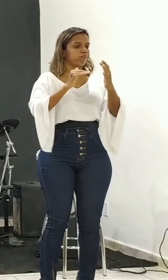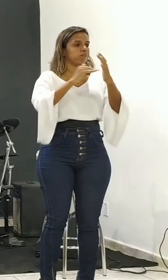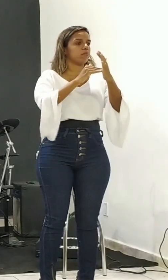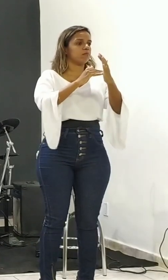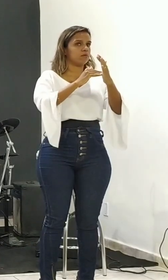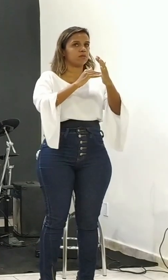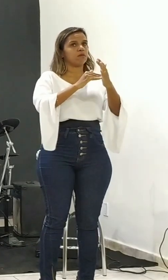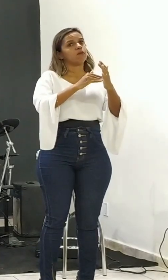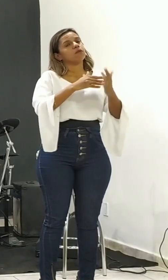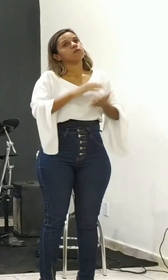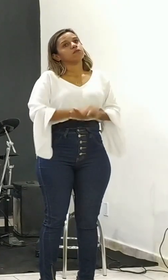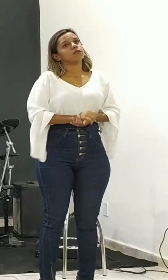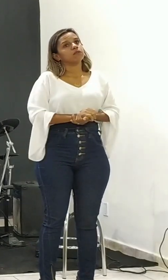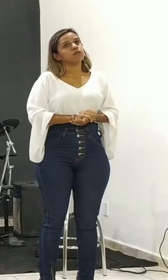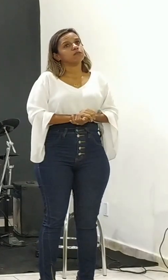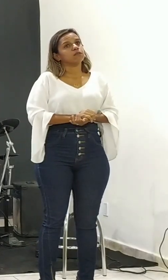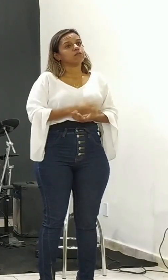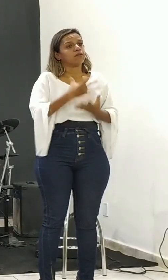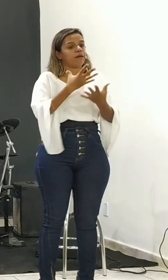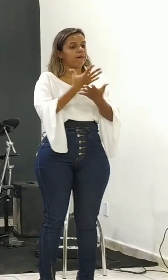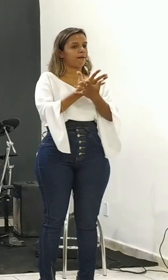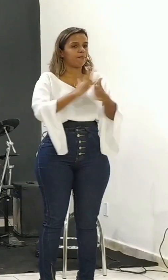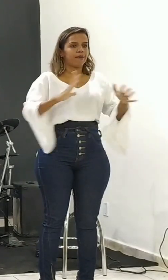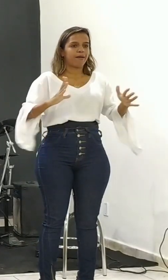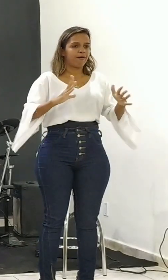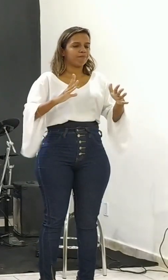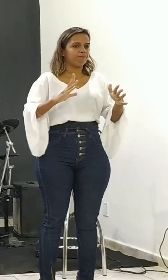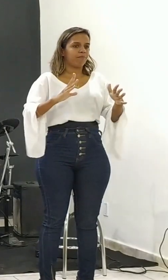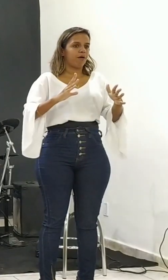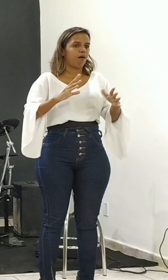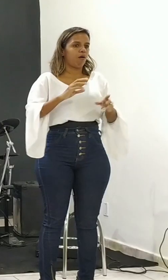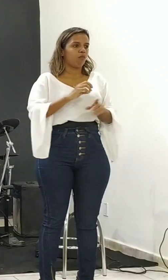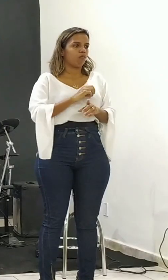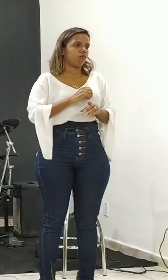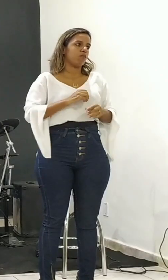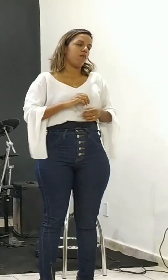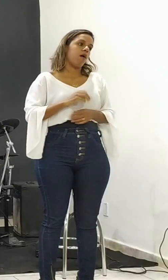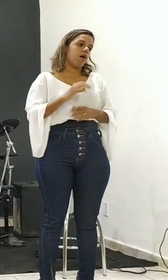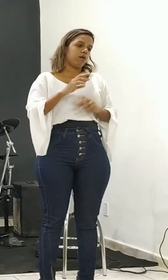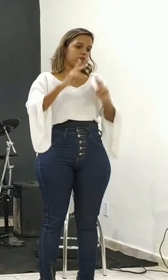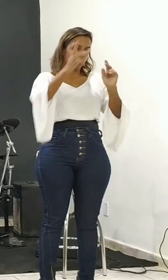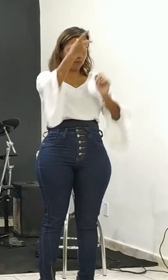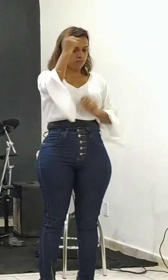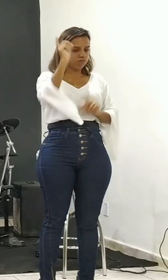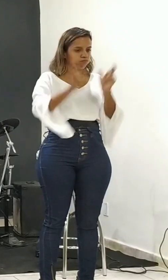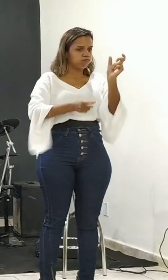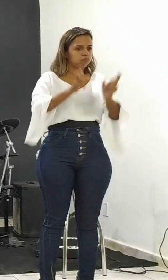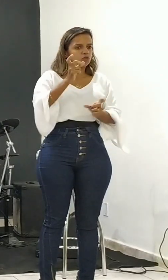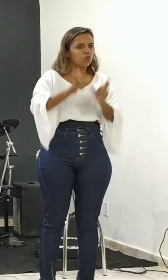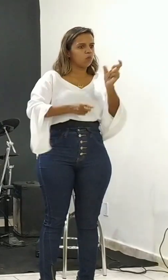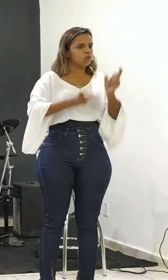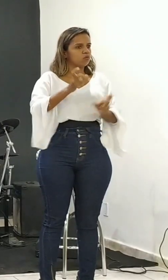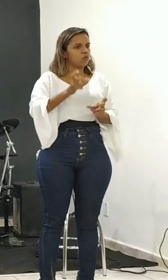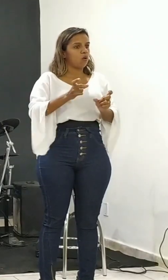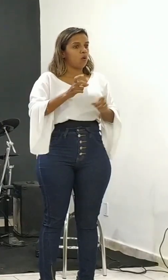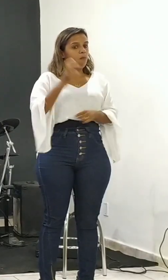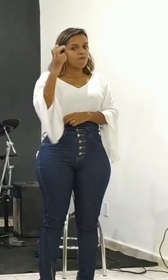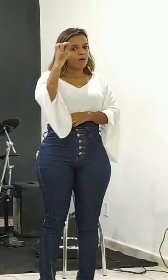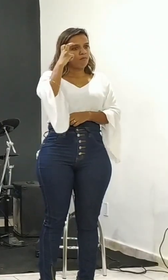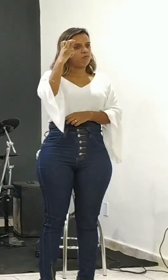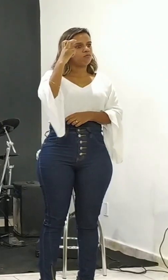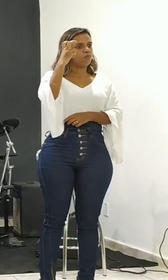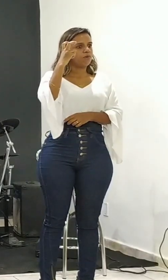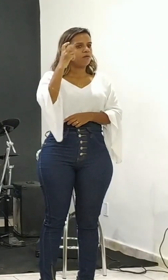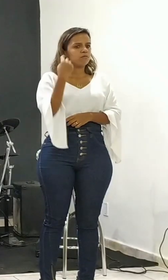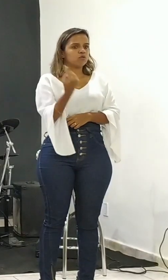nossa raça entrará em extinção. Veja bem, irmãos, né? Criou-se uma cultura